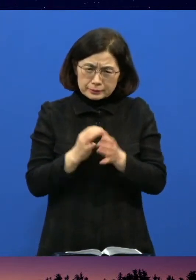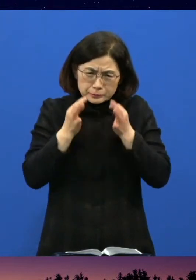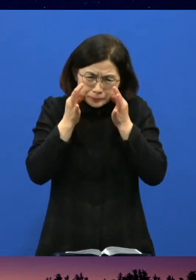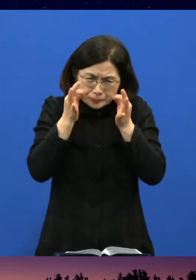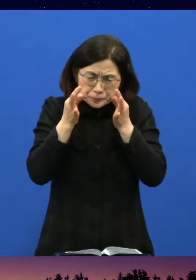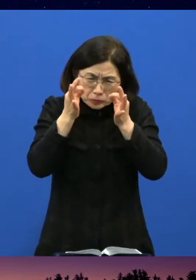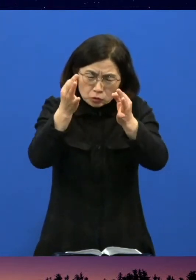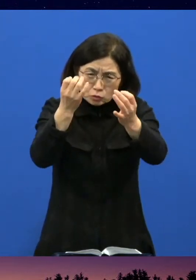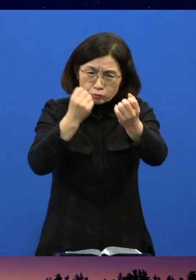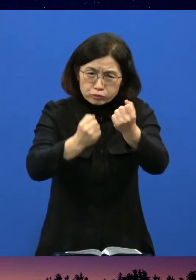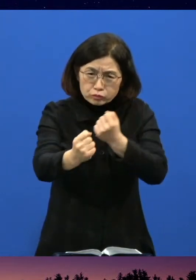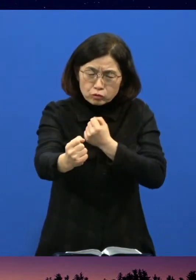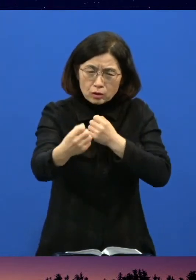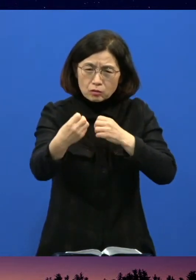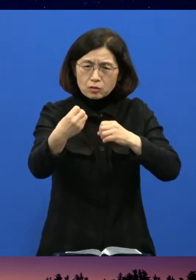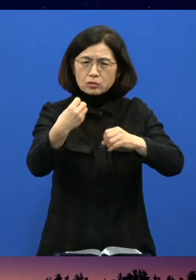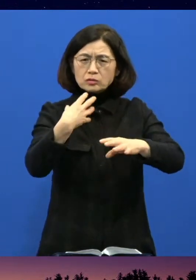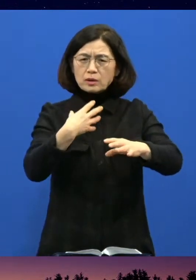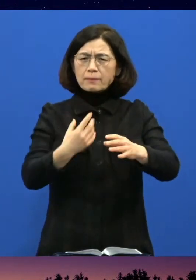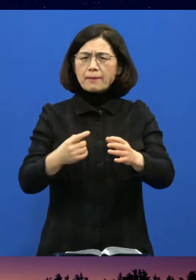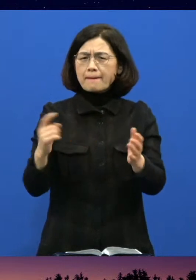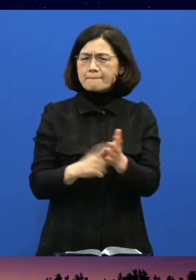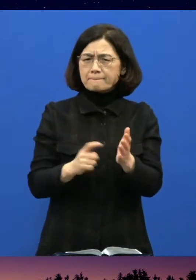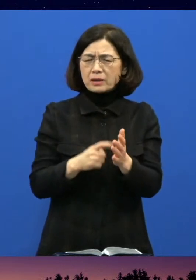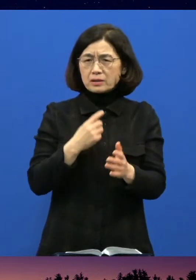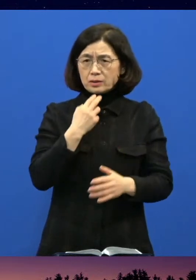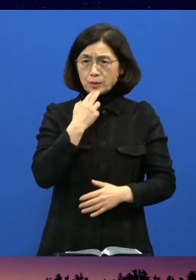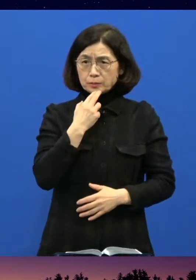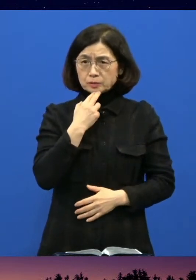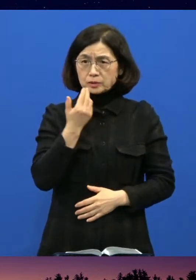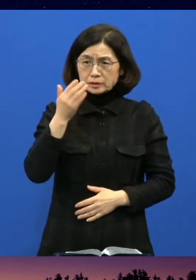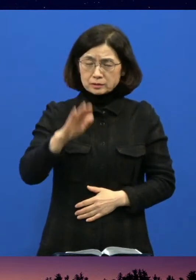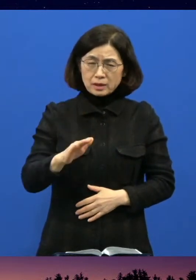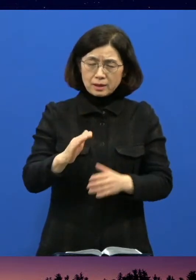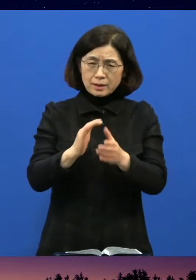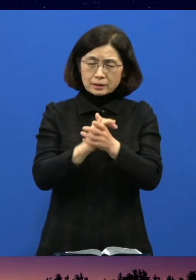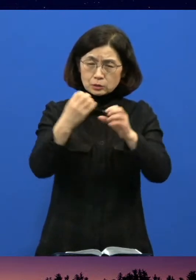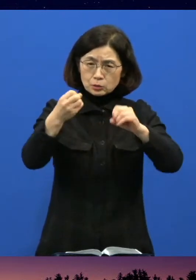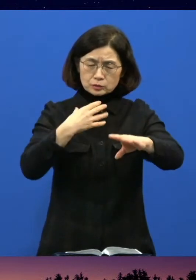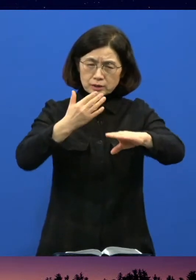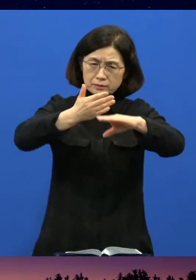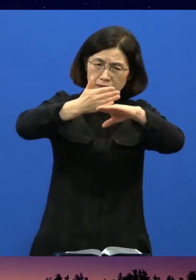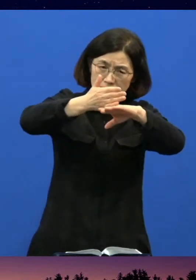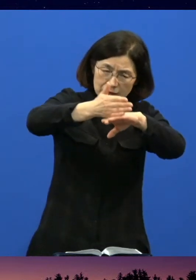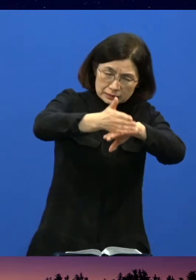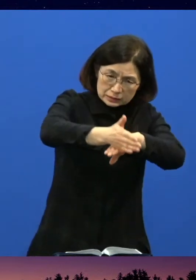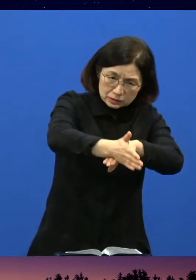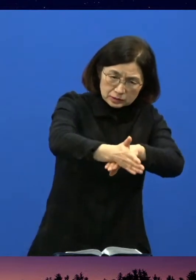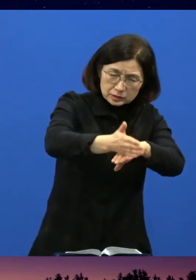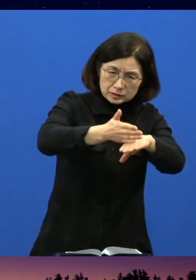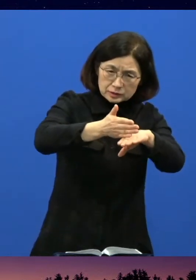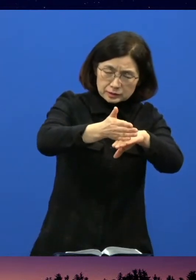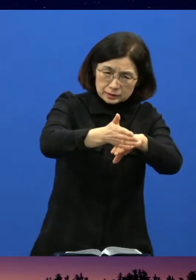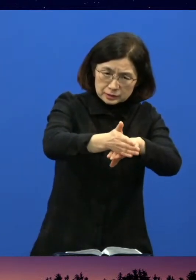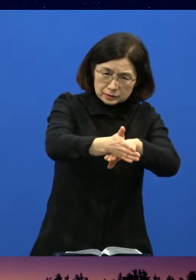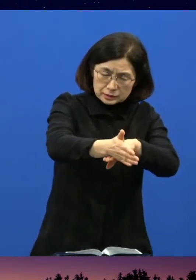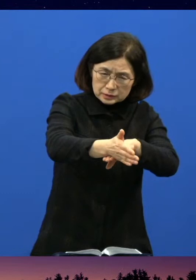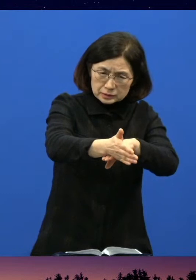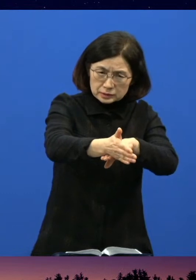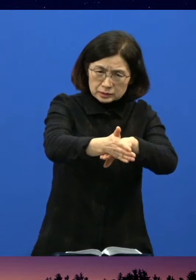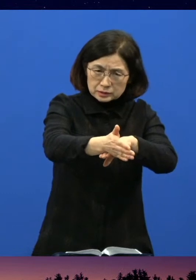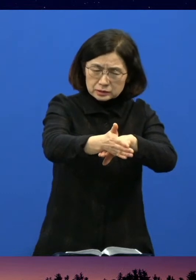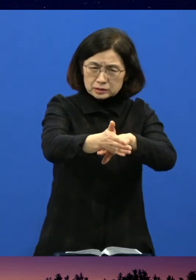그 기도가 걸러지면서 그 기도가 바른 기도로 나아가면서 기도 자체는 아직 응답되지 않았는데 내